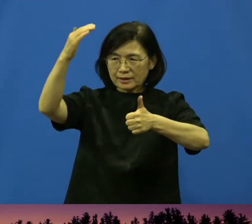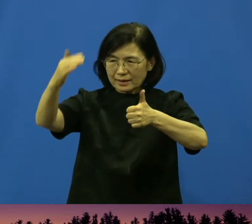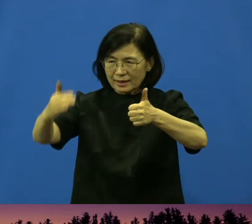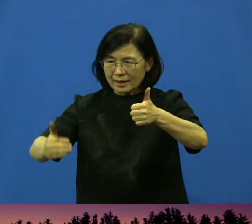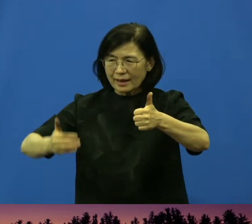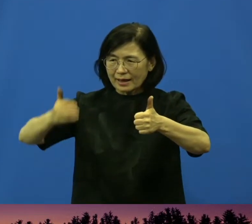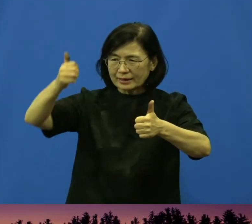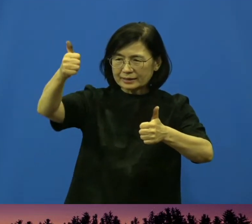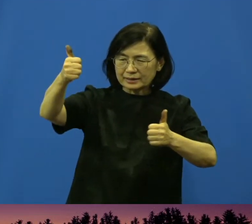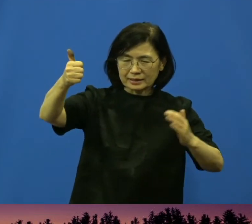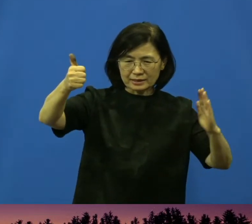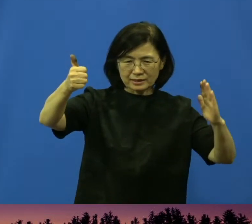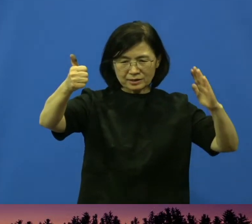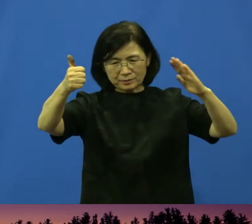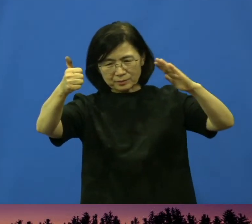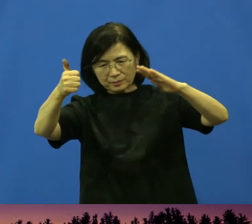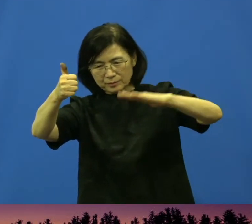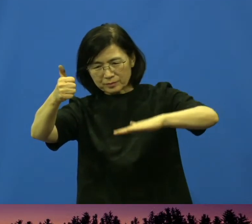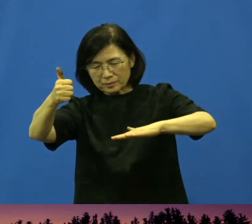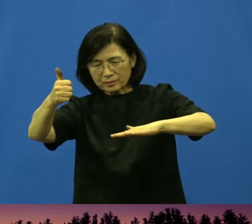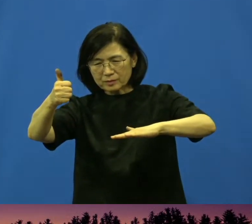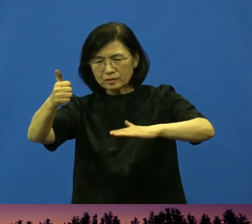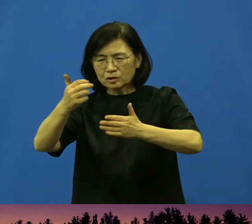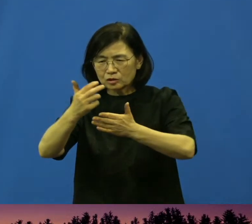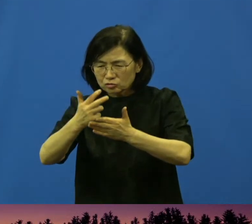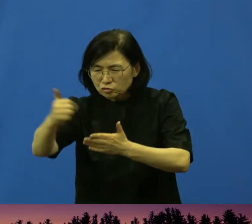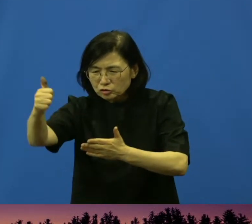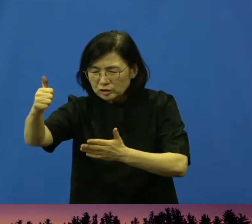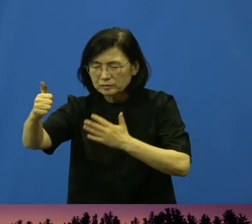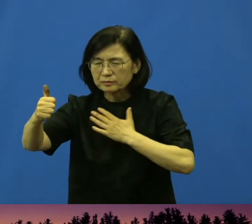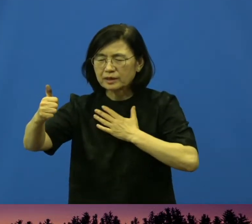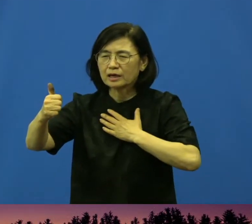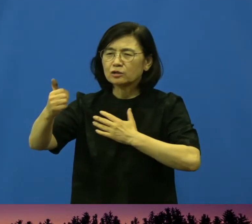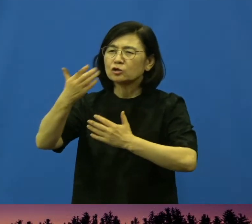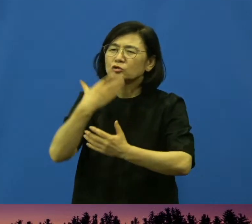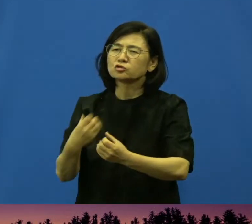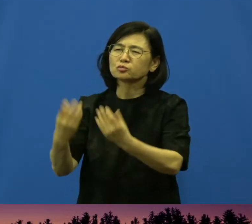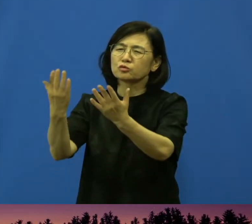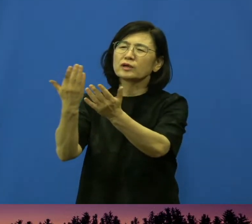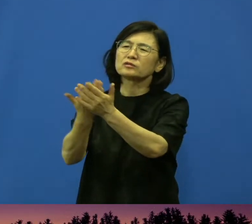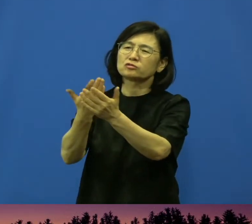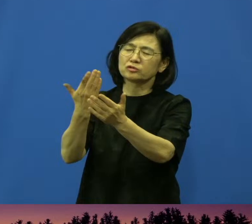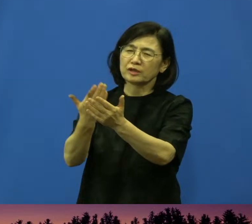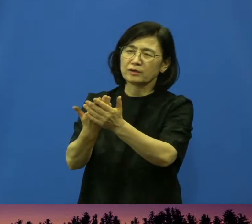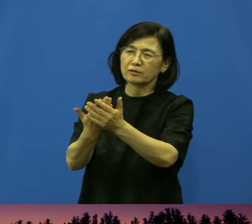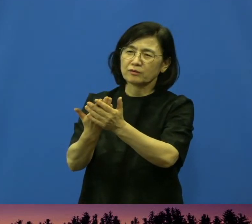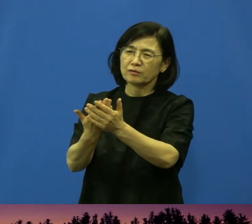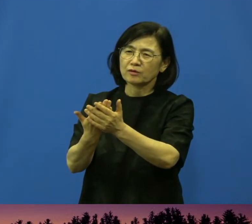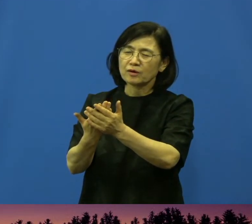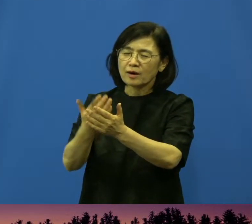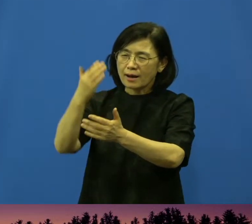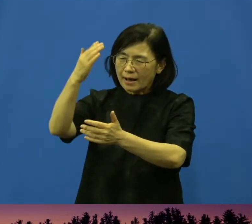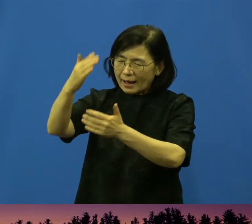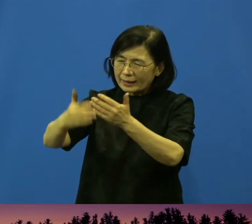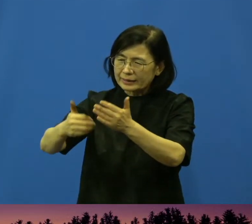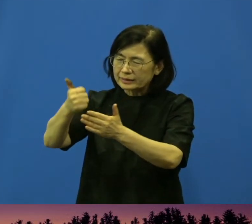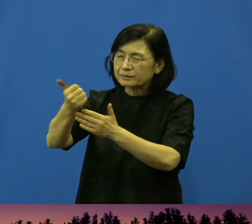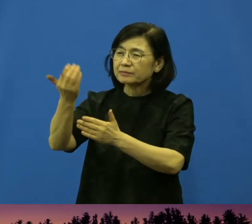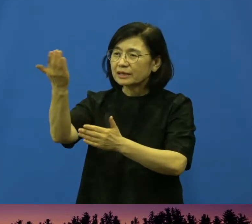하나님, 나를 축복하지 않으면 당신을 보낼 수 없습니다. 하나님, 당신밖에 없습니다. 당신을 의지합니다.